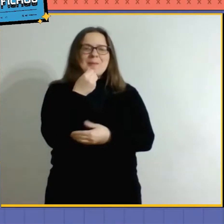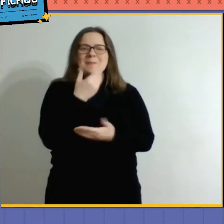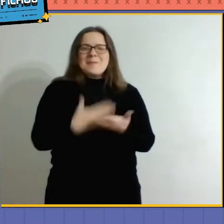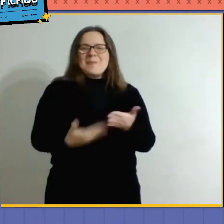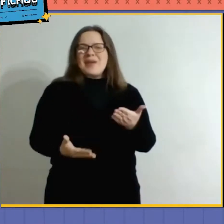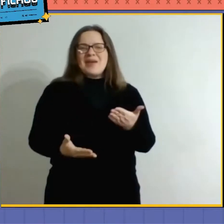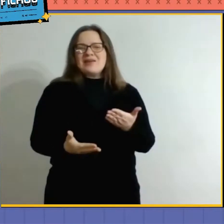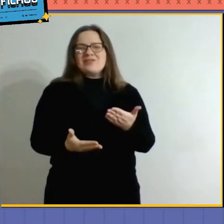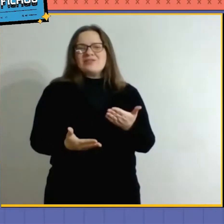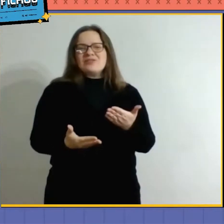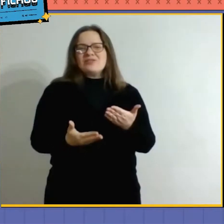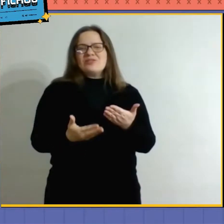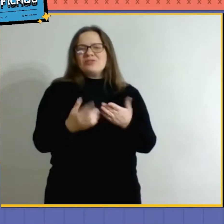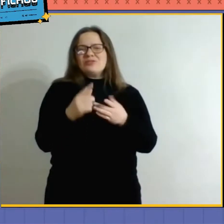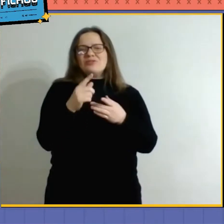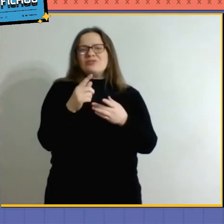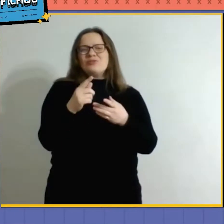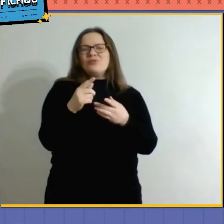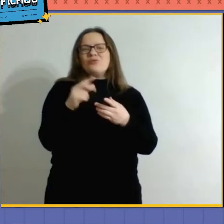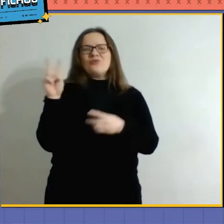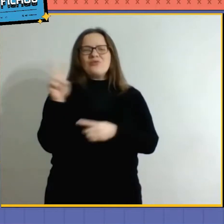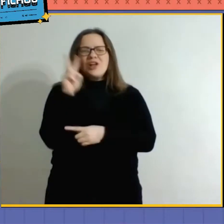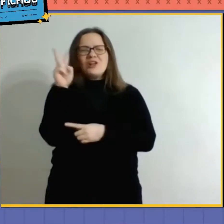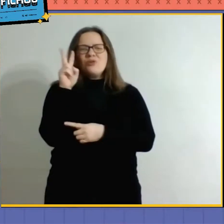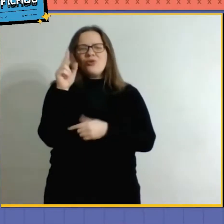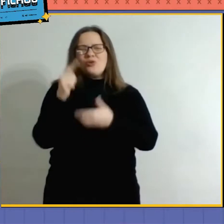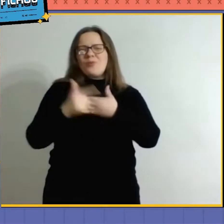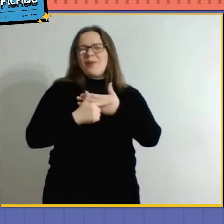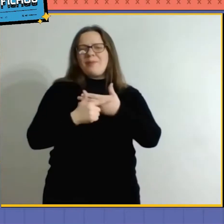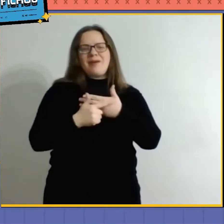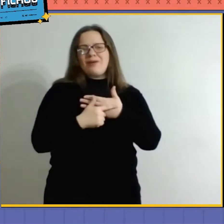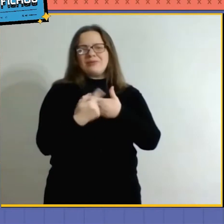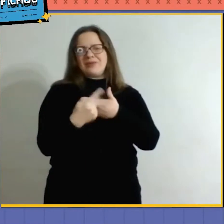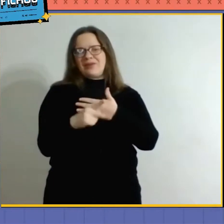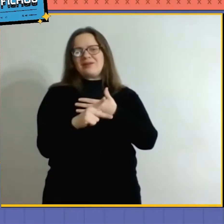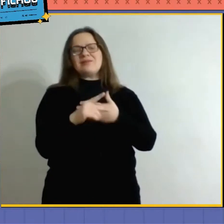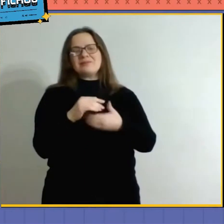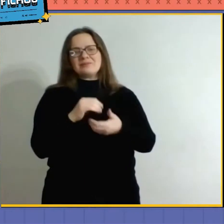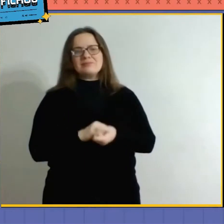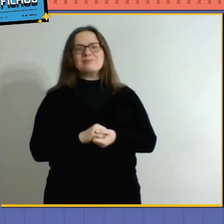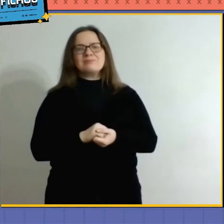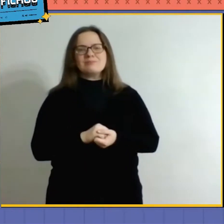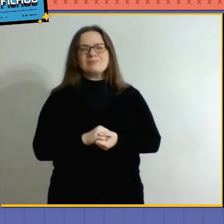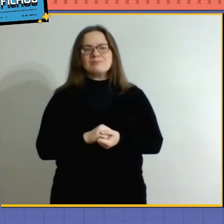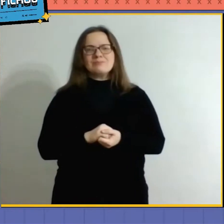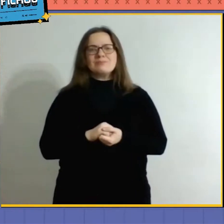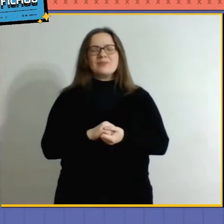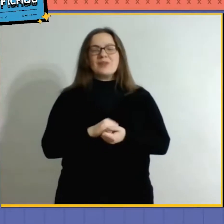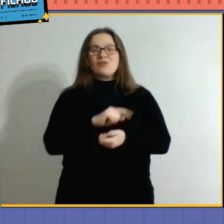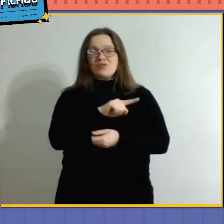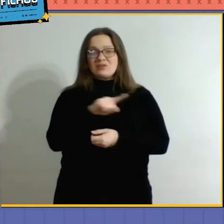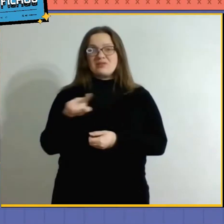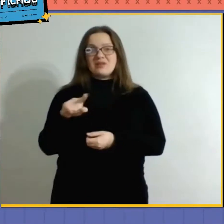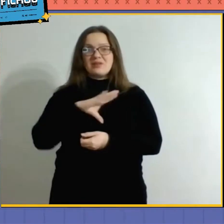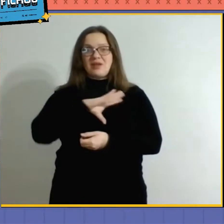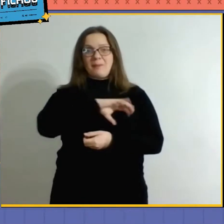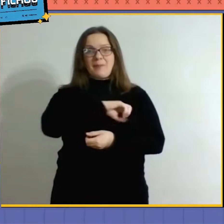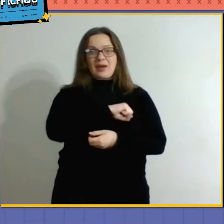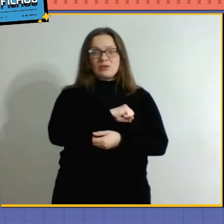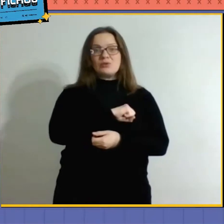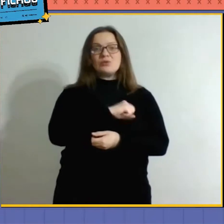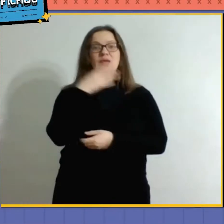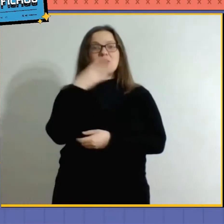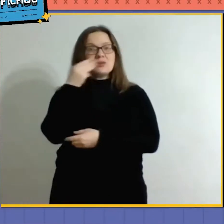perde o valor dele perde a função dele então aqui meus amados adolescentes o senhor estava falando para nós e nos